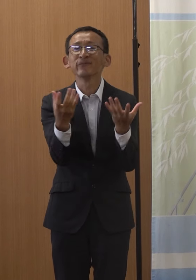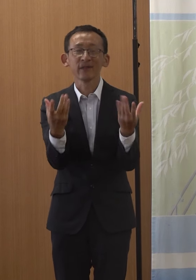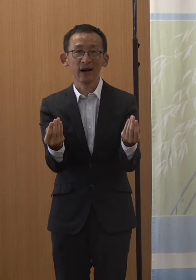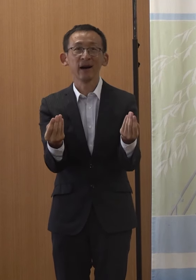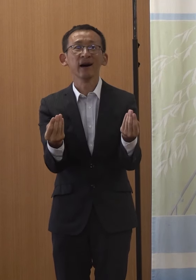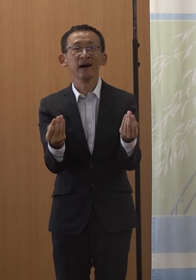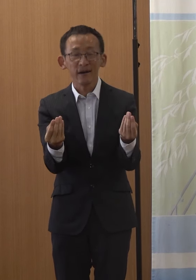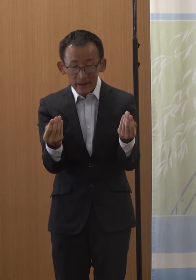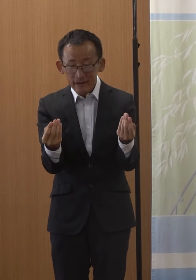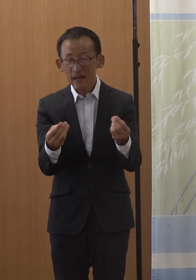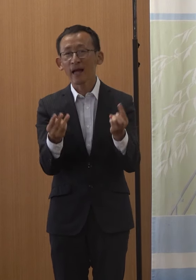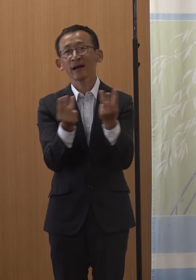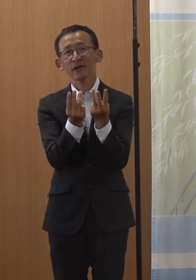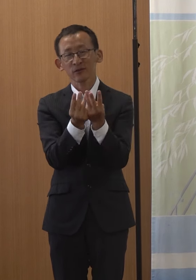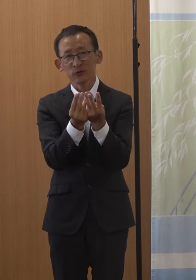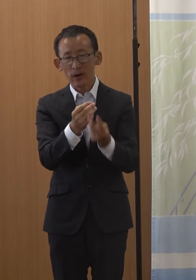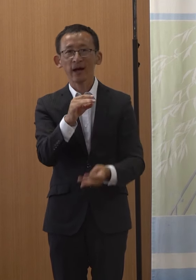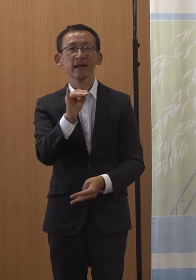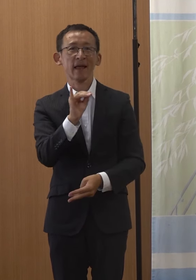し隊が配った個数としては